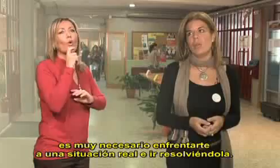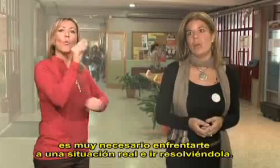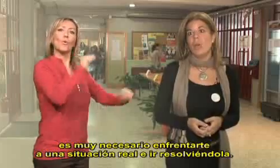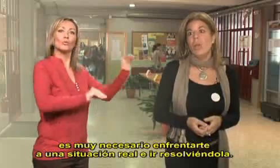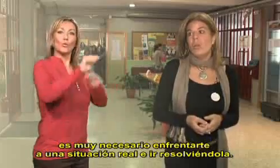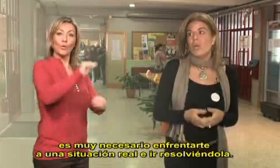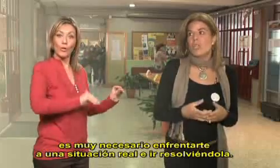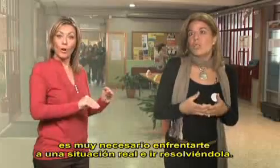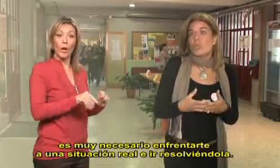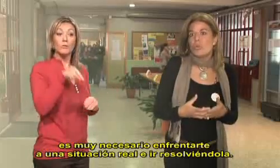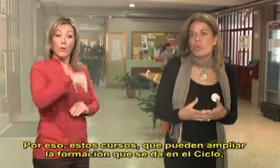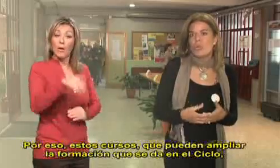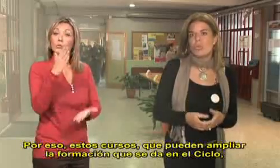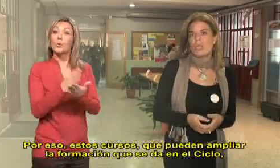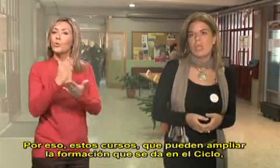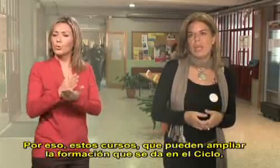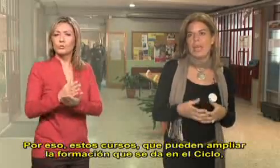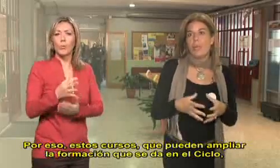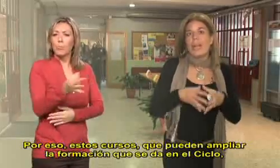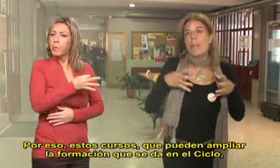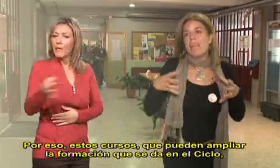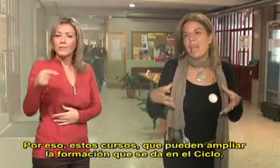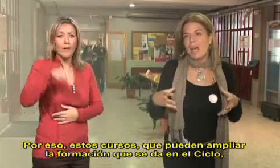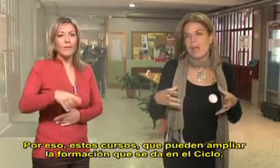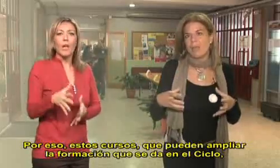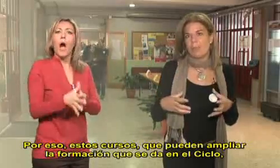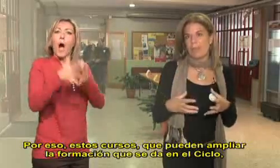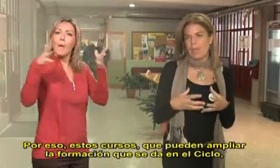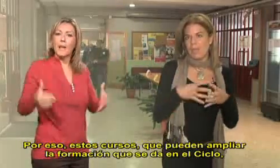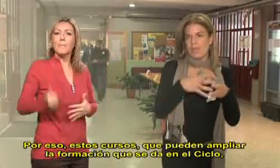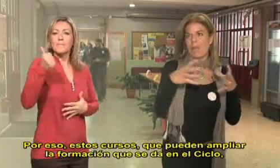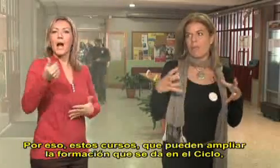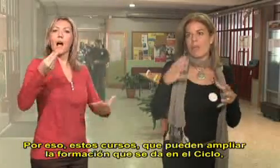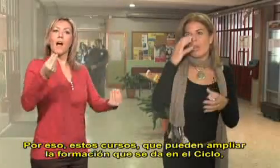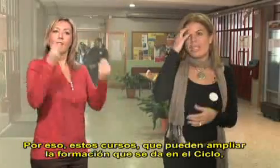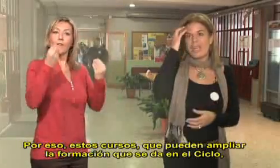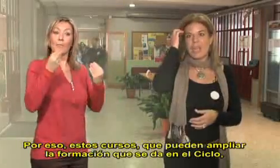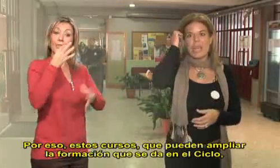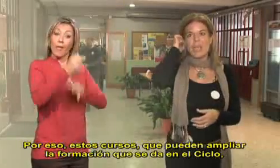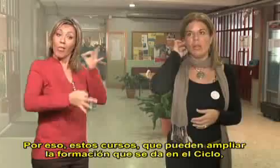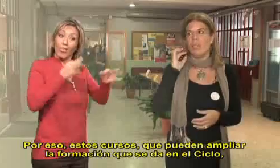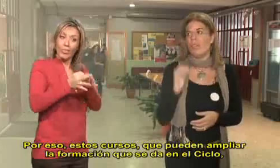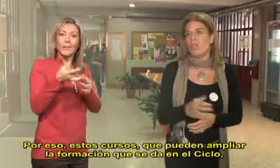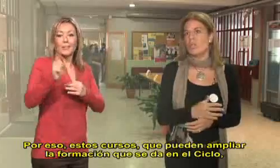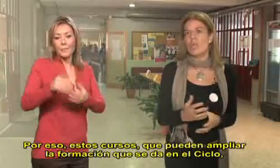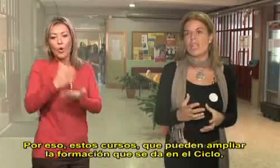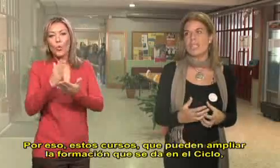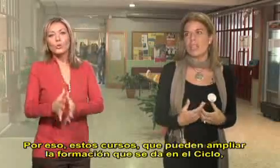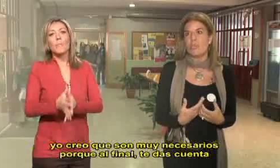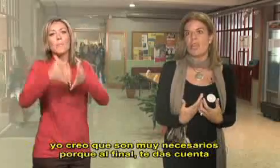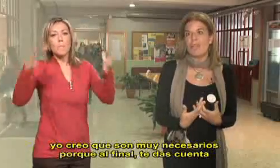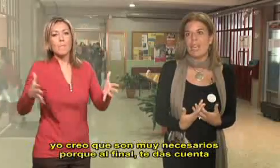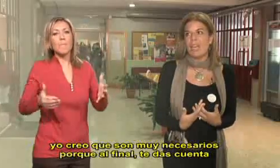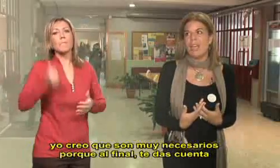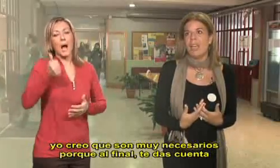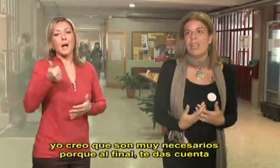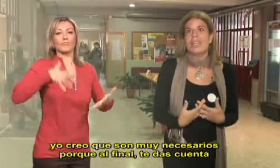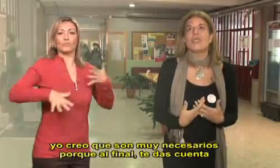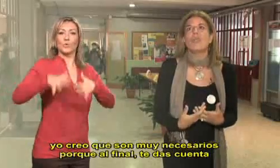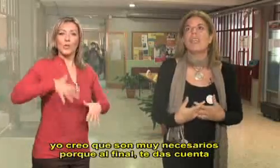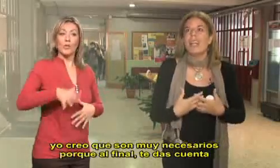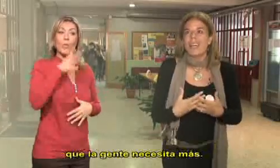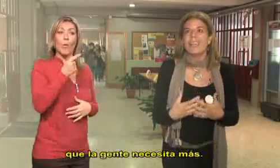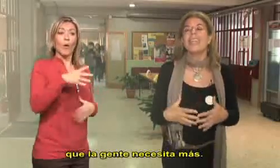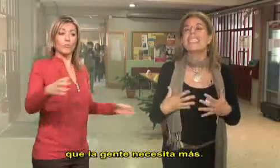resolviendo. Por eso estos cursos, que pueden ampliar la formación que se da en el ciclo, yo creo que son muy necesarios porque al final